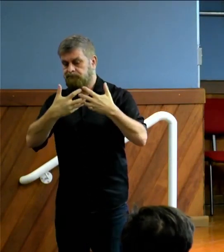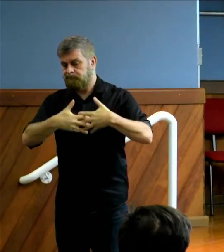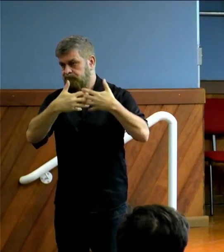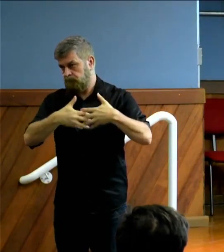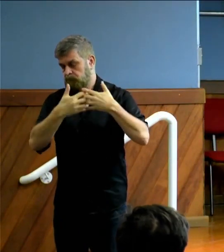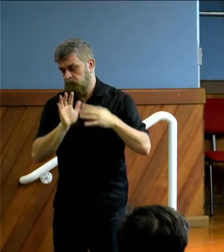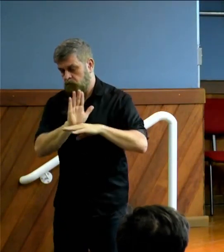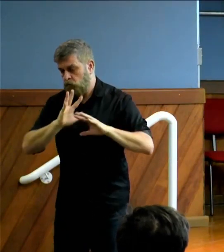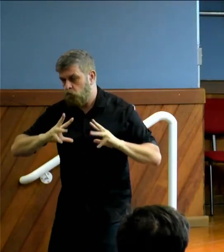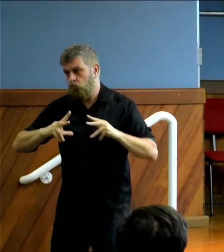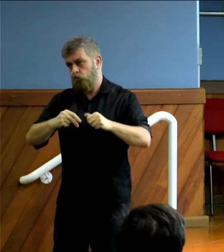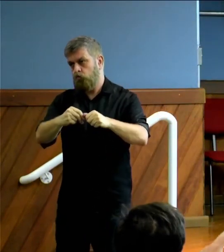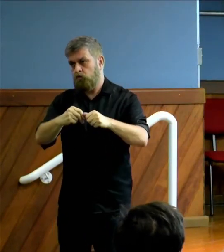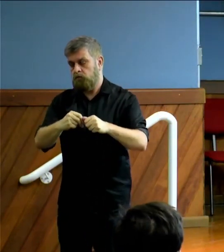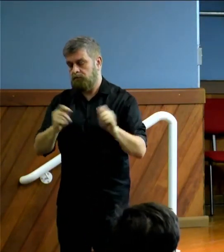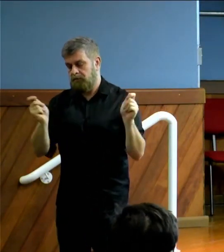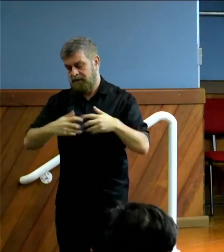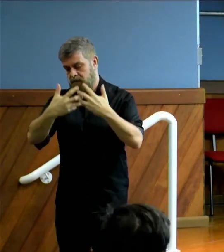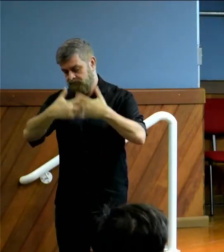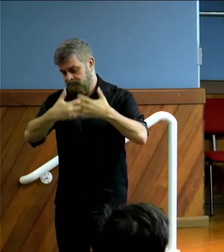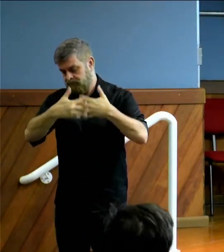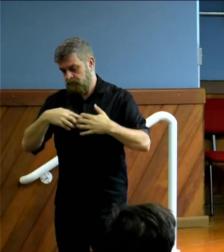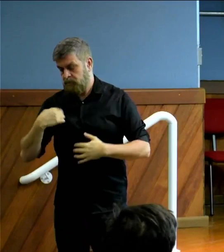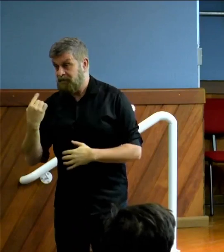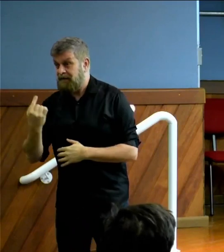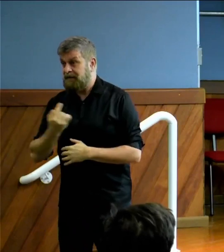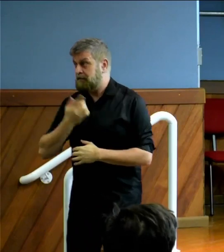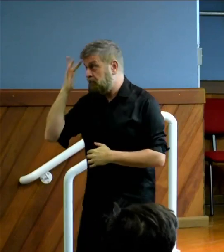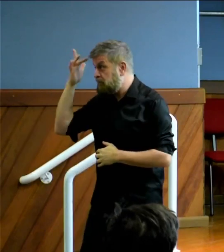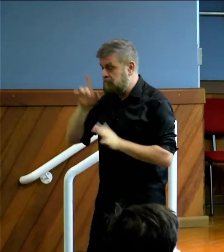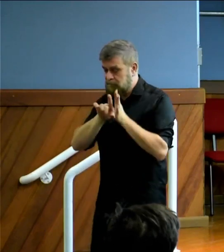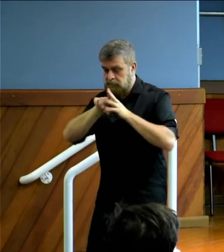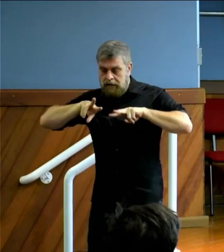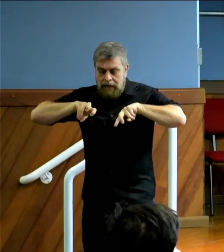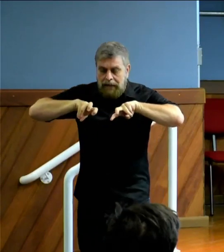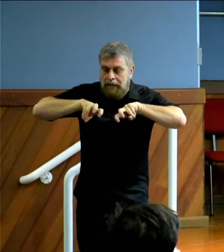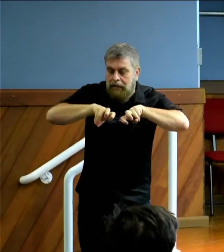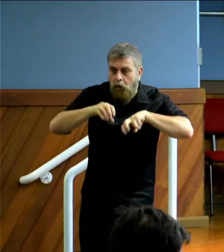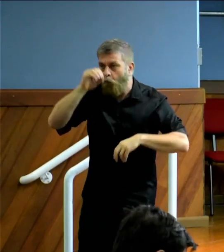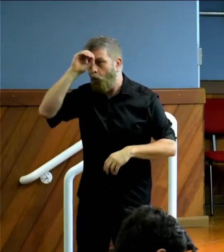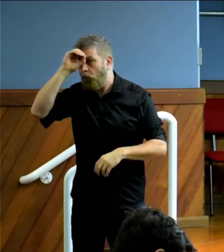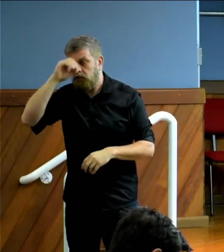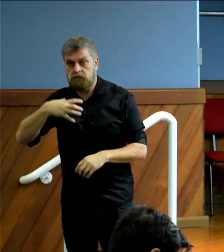muita conta de tudo. Muito, muito, muito. A gente que não, às vezes, sabe explorar elas adequadamente, né?